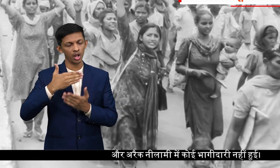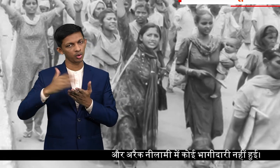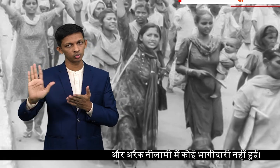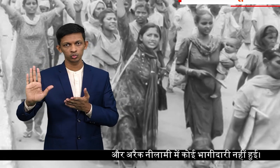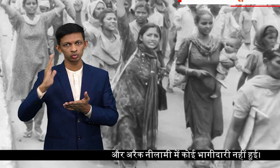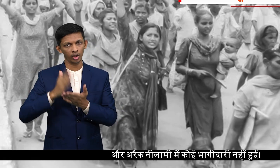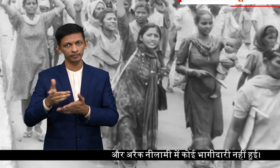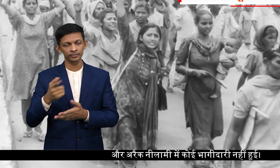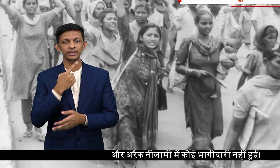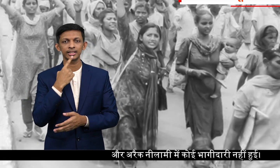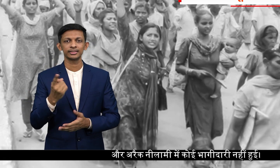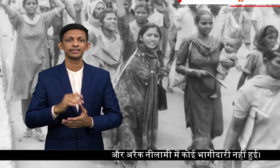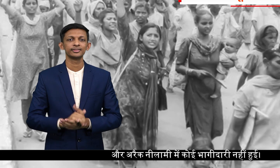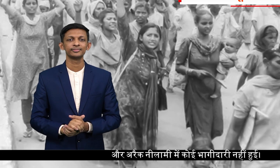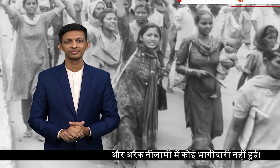हुई।